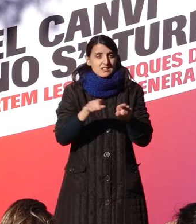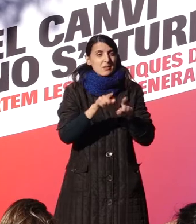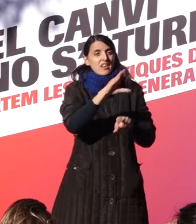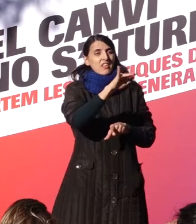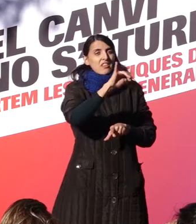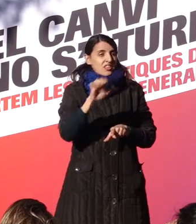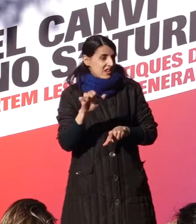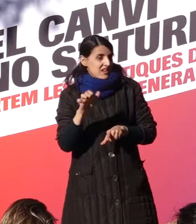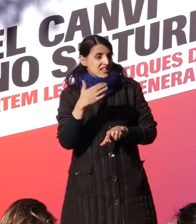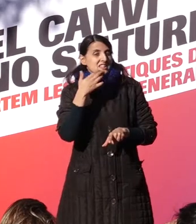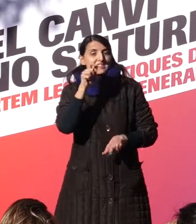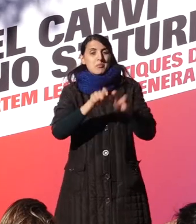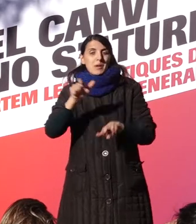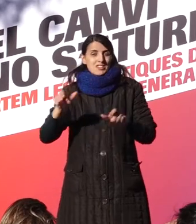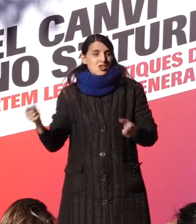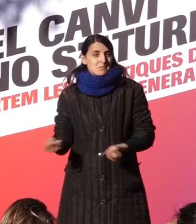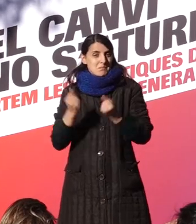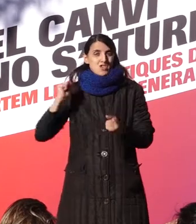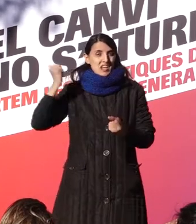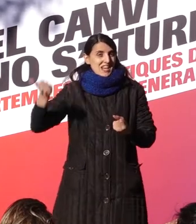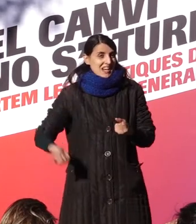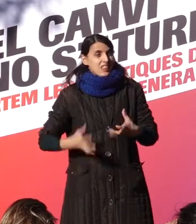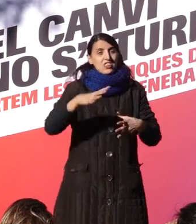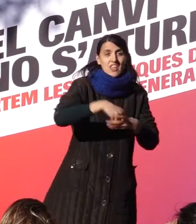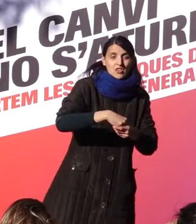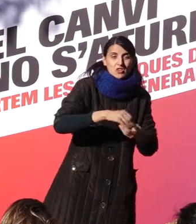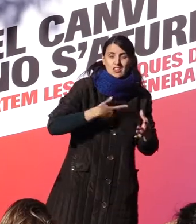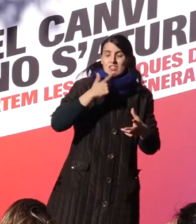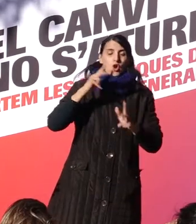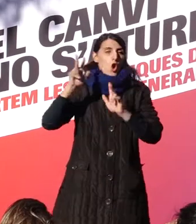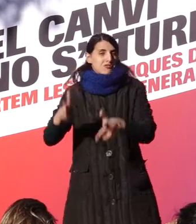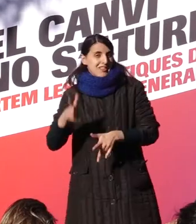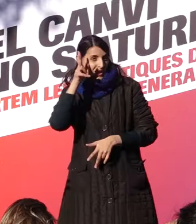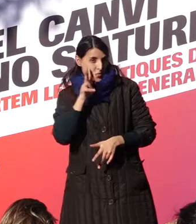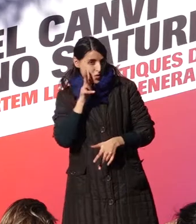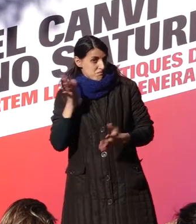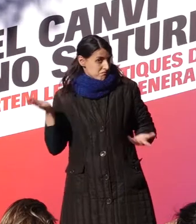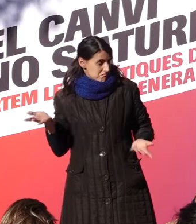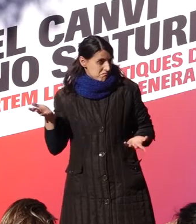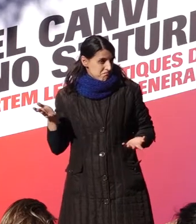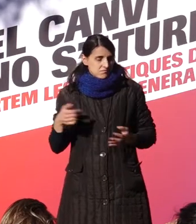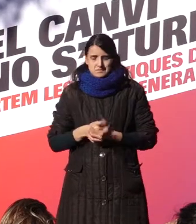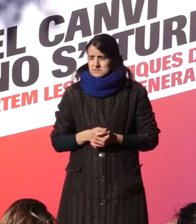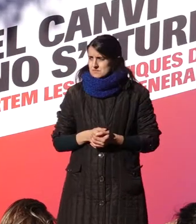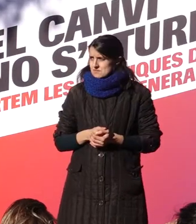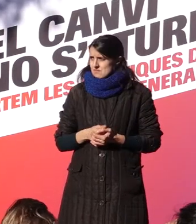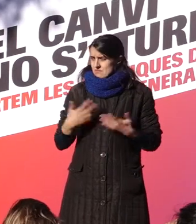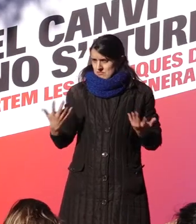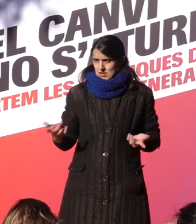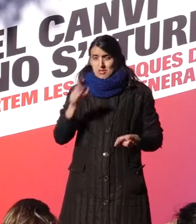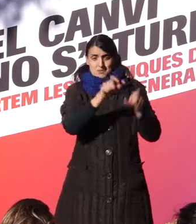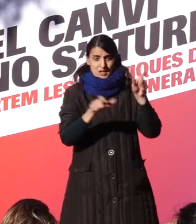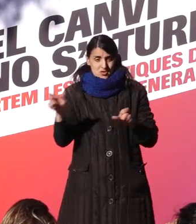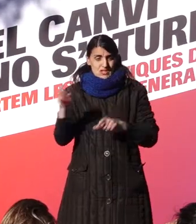pues es un hotel es un hotel de lujo la pregunta evidentemente que surgió y que le planteamos es porque todos los casos de corruptos que tiene